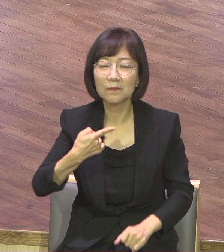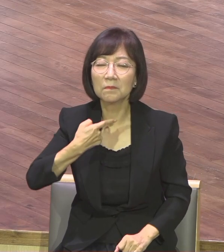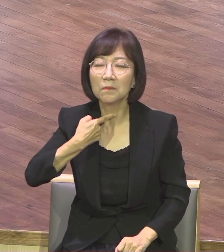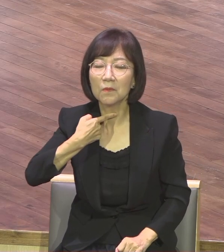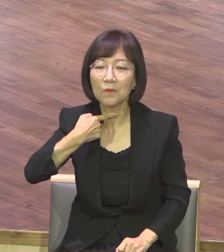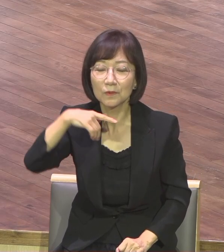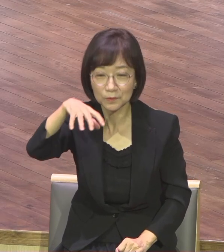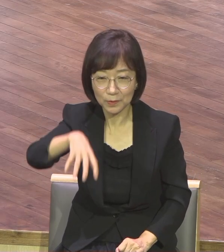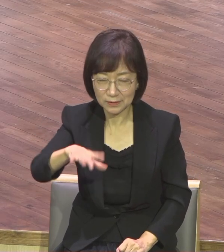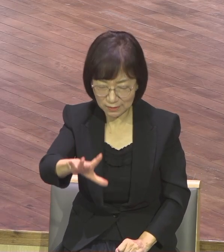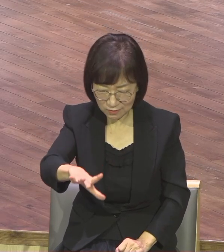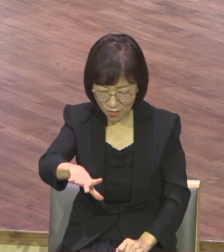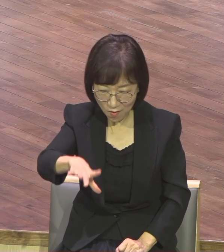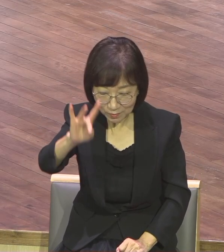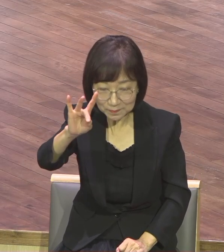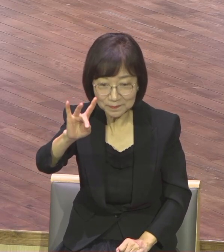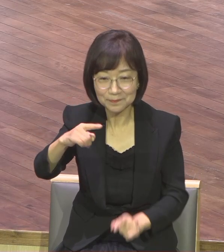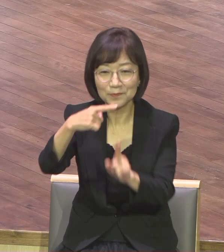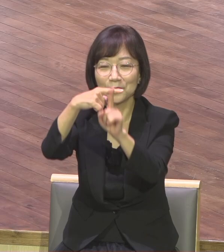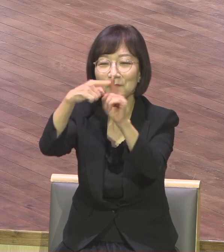시작된 예원교회